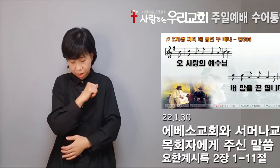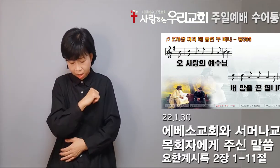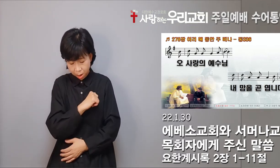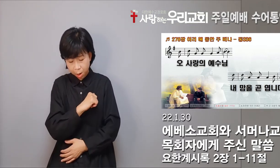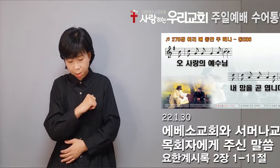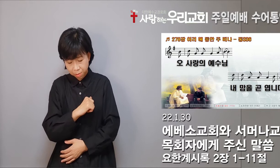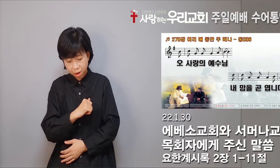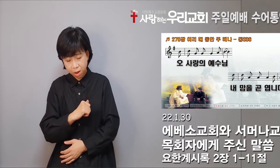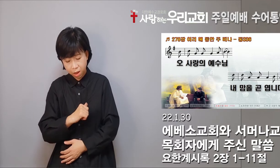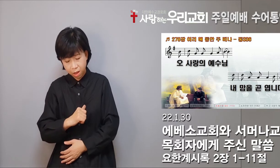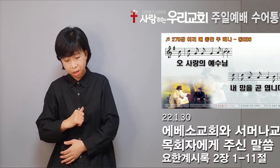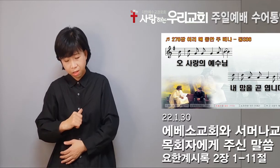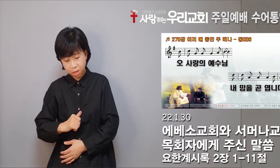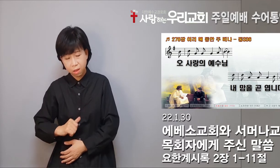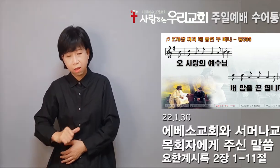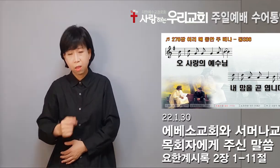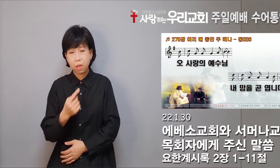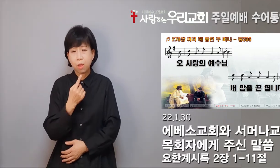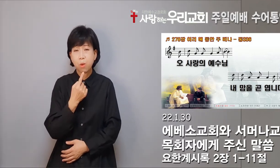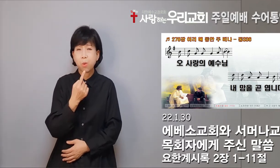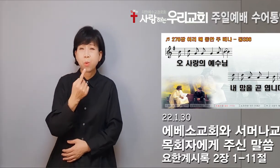참았네. 오